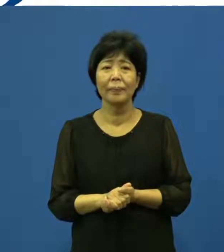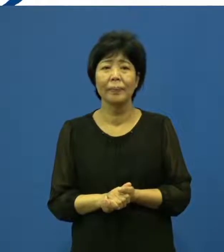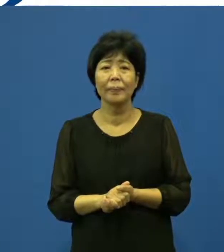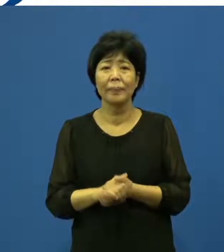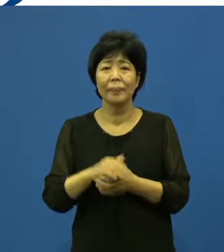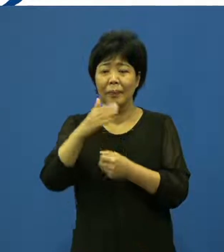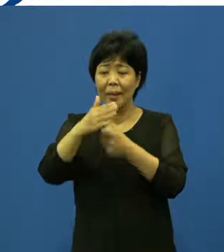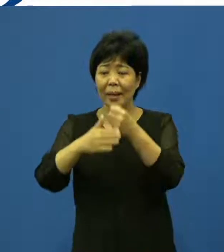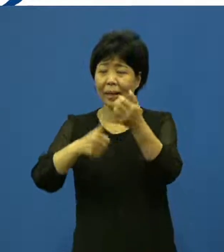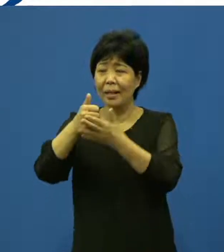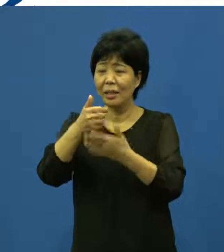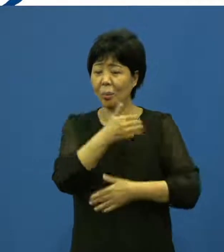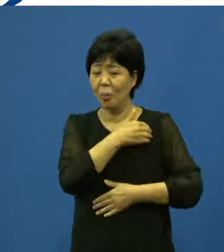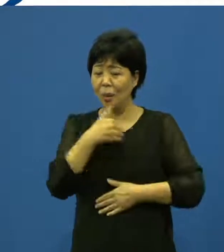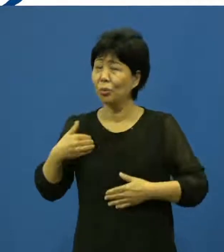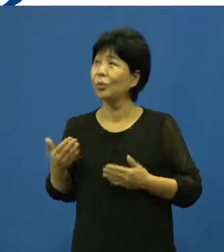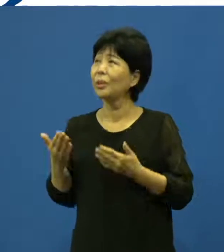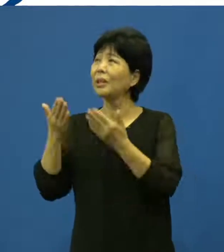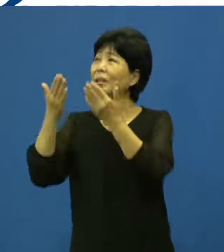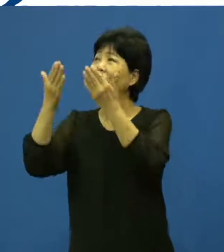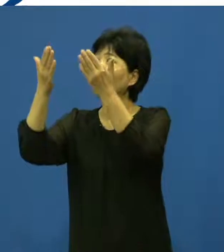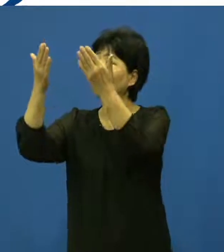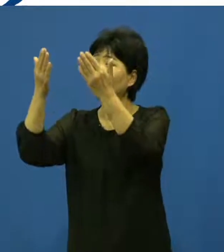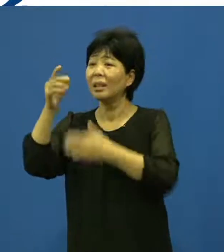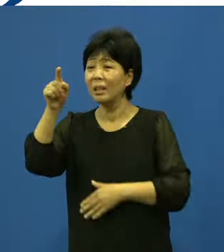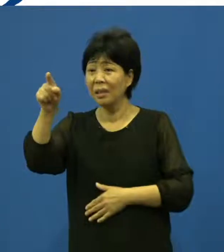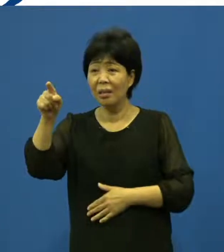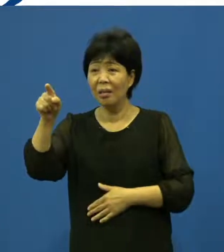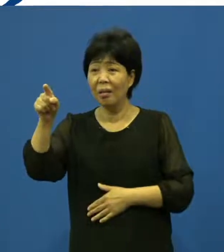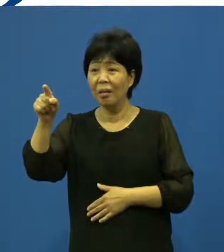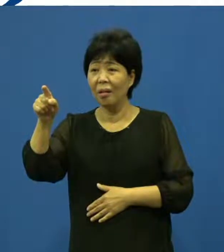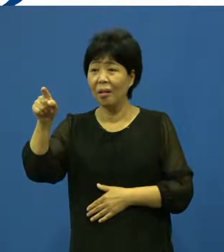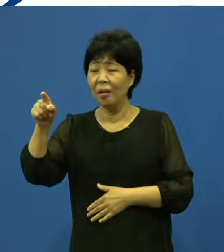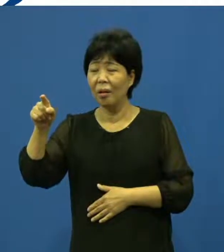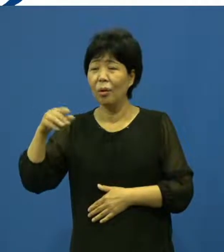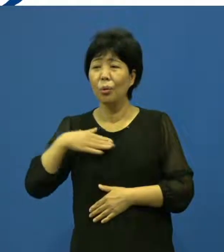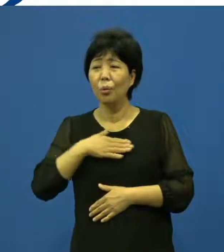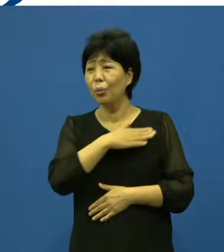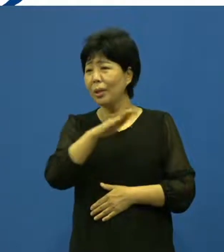하나님을 만족시킬 수 있는 것은 이미 하나님이 스스로 하셨습니다.